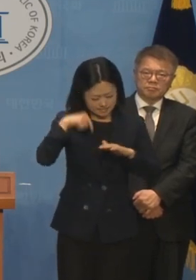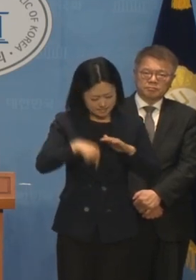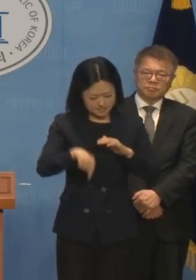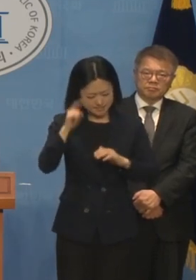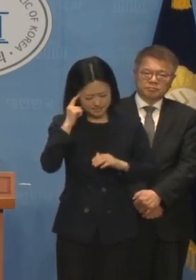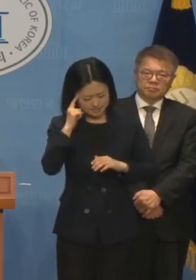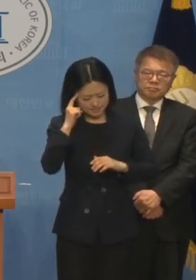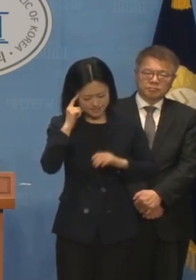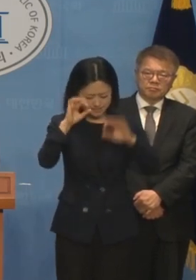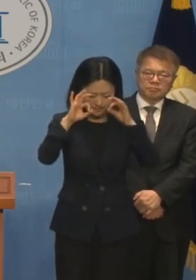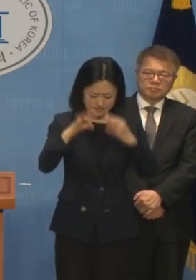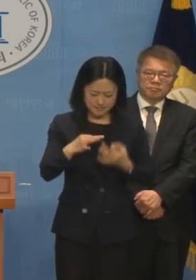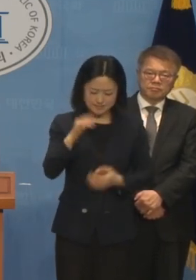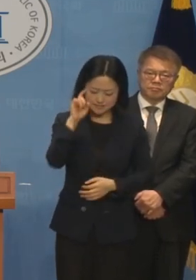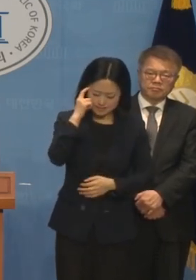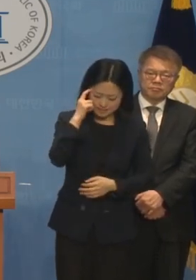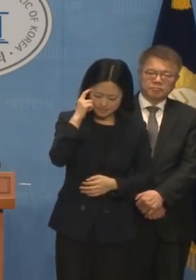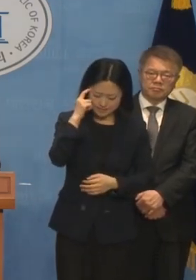고민하고 성찰하고